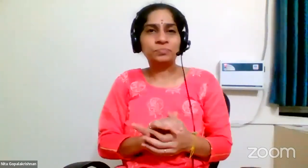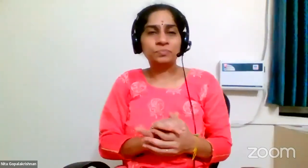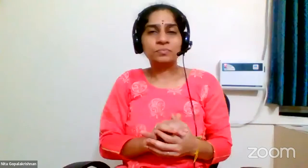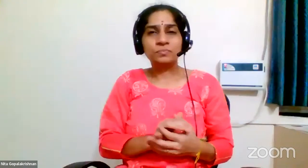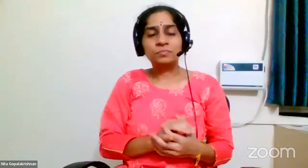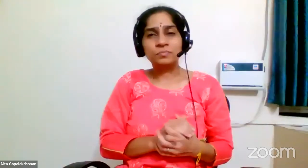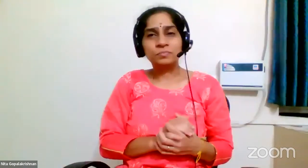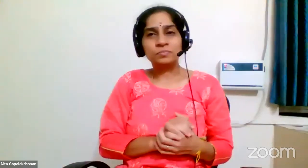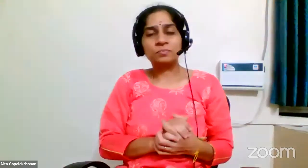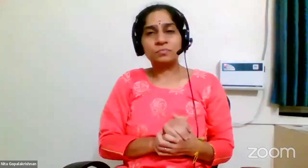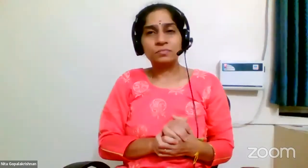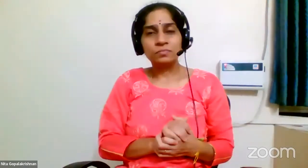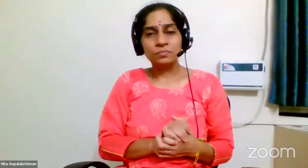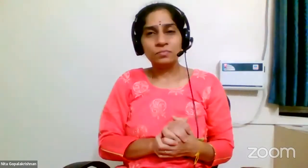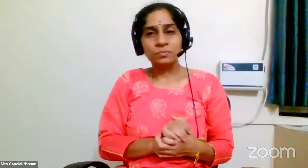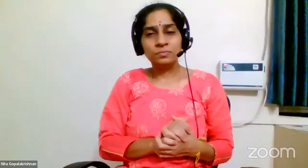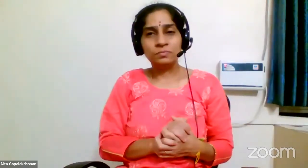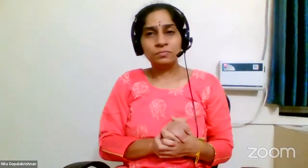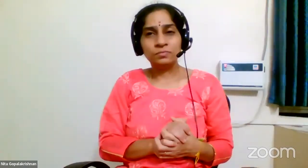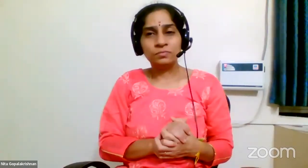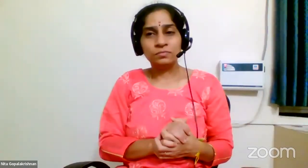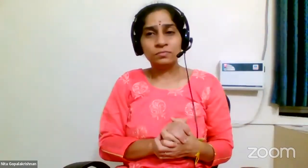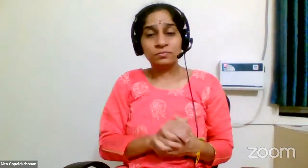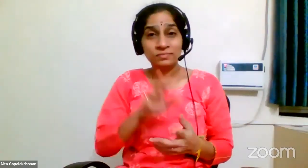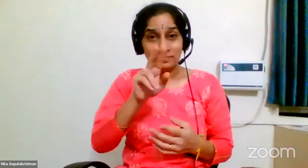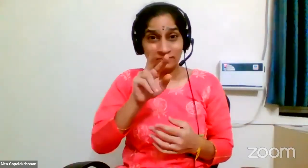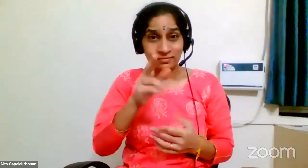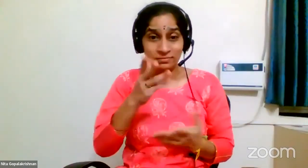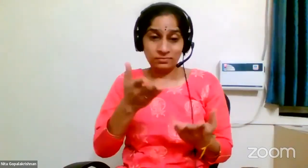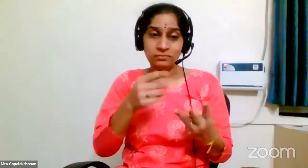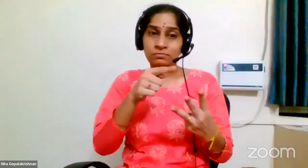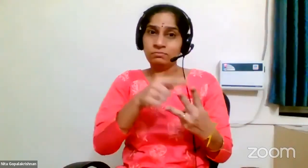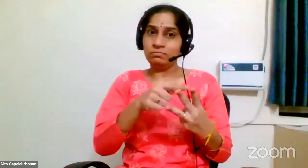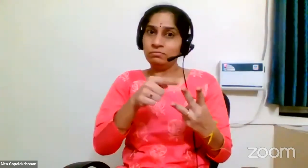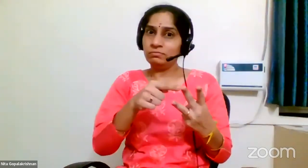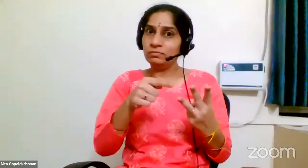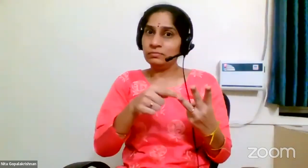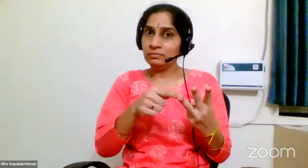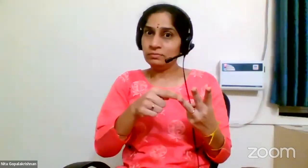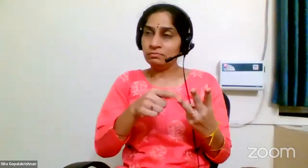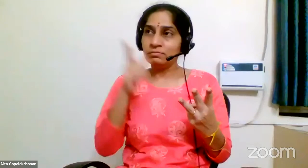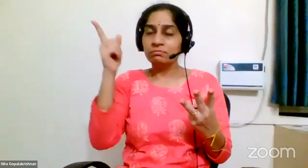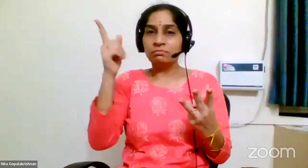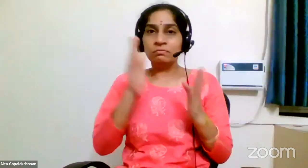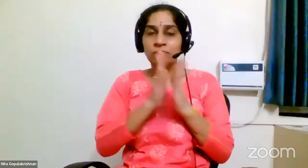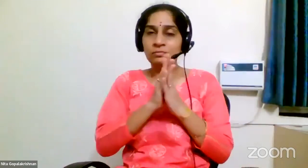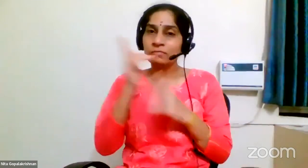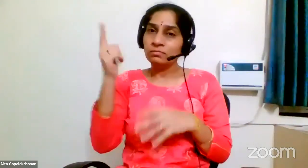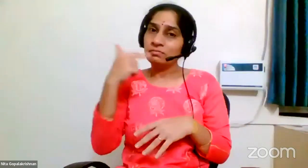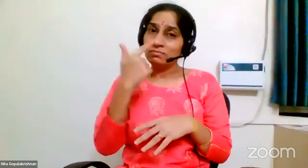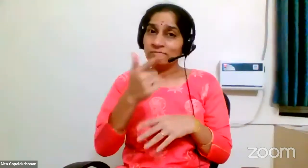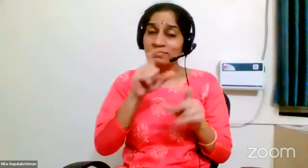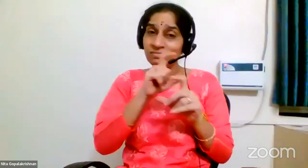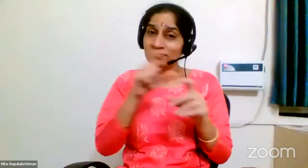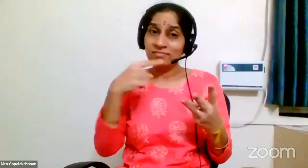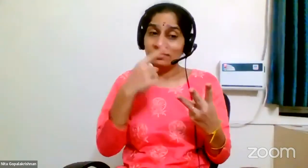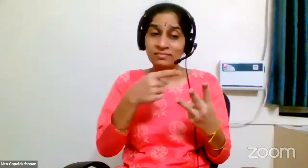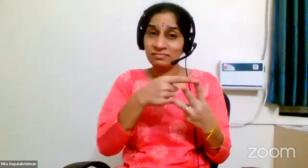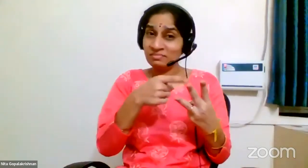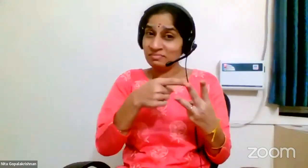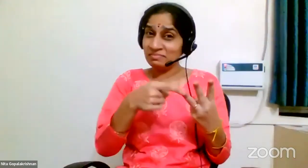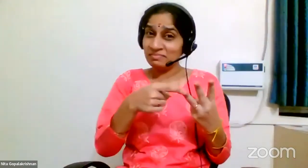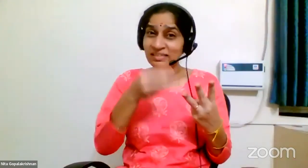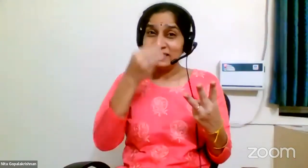और जब भगवान इतना जोर डालकर कह रहे हैं कि इन्हें समझना इतना कठिन है, तो मैं प्रेम निकेतन